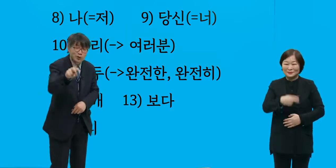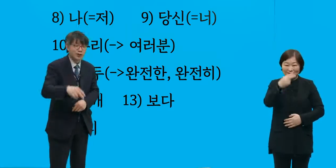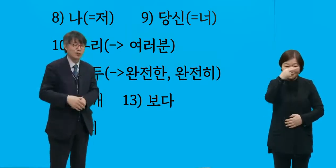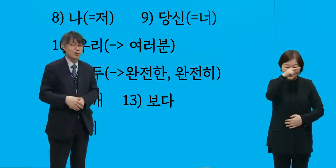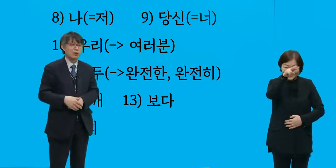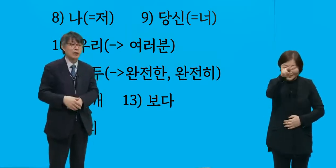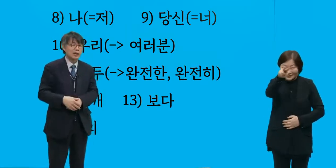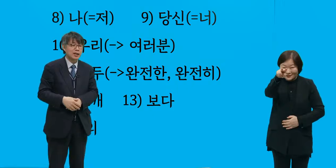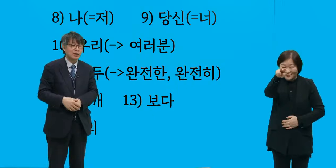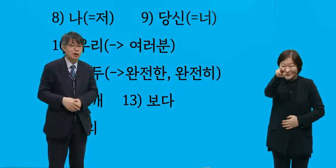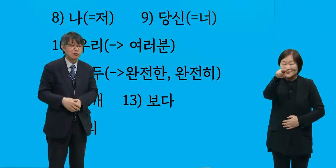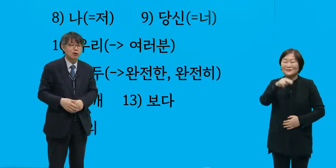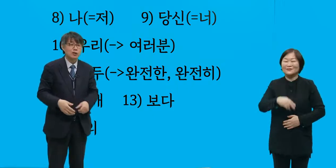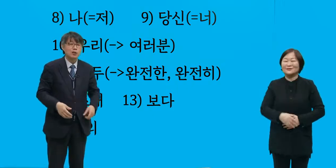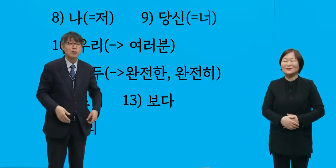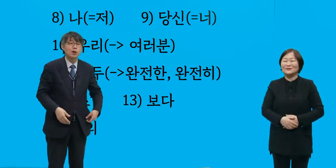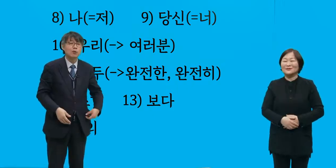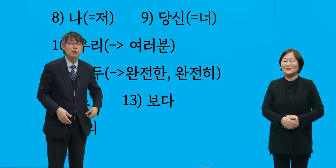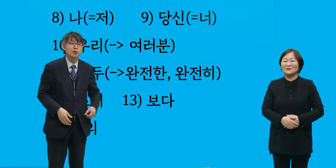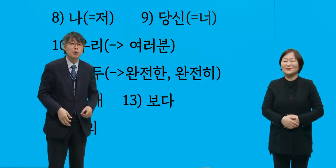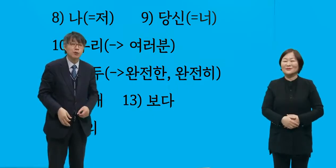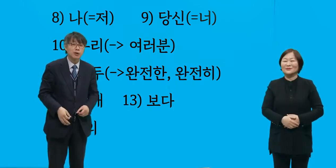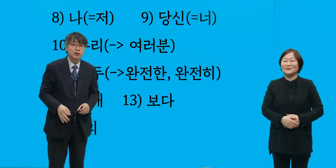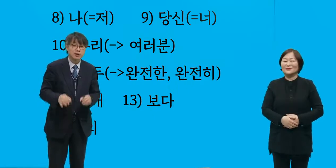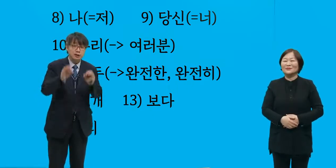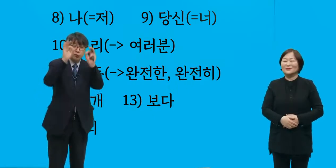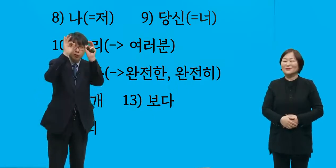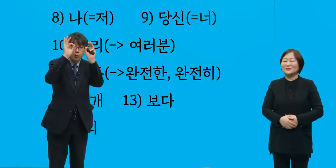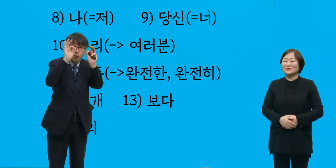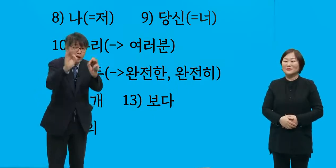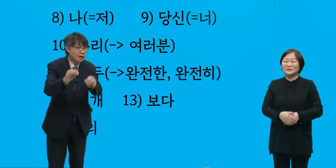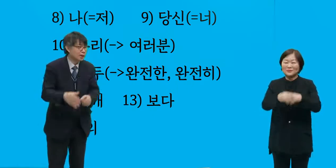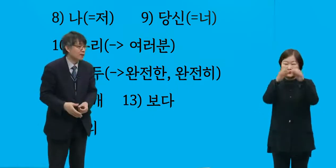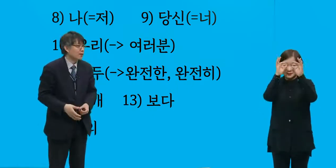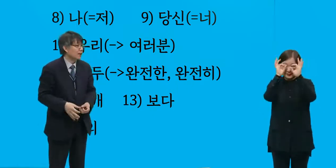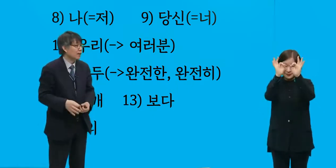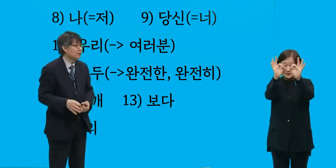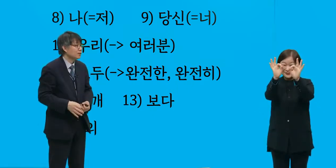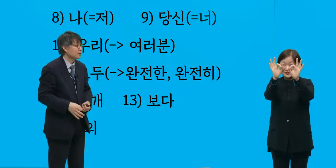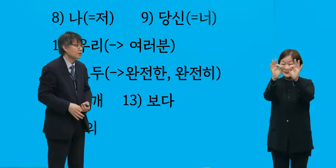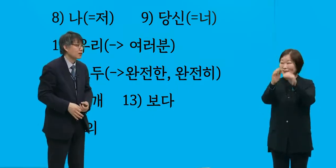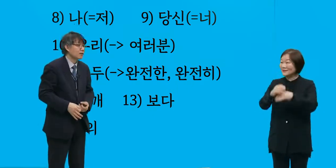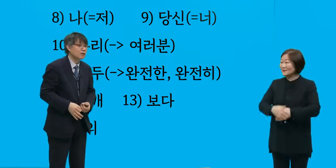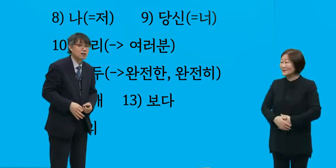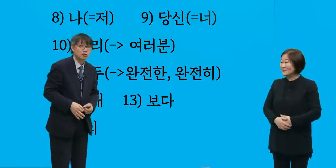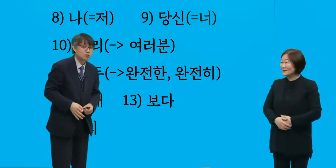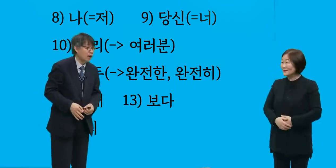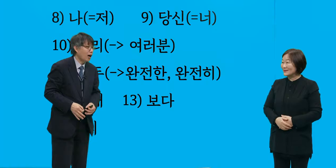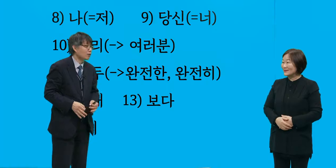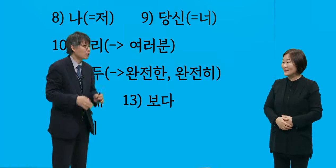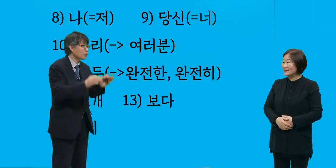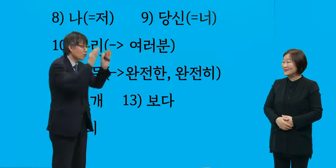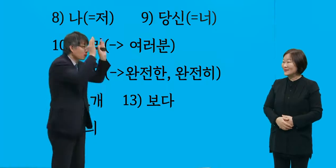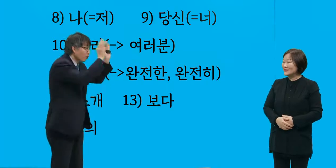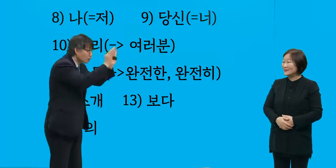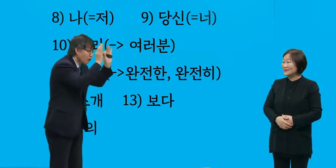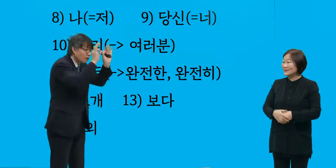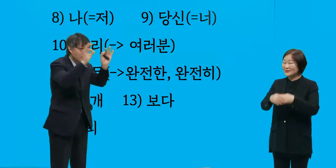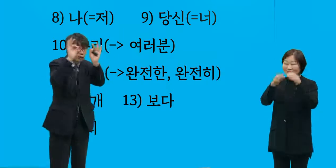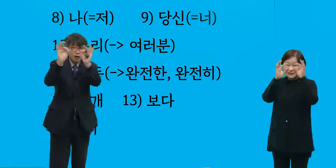보다 이렇게 하기도 하고요. 우리가 보통은 보는 거는 이렇게 눈으로 보다 이렇게 자 자, 이거는 다 아시겠죠? 보는 거, 이렇게